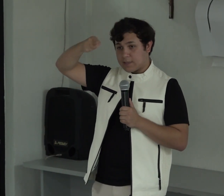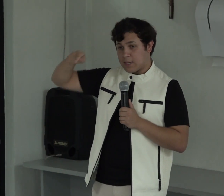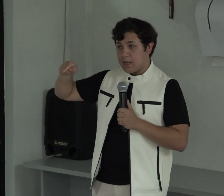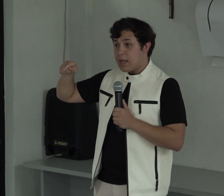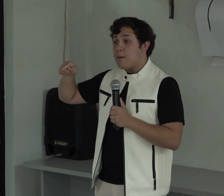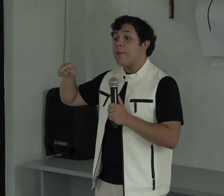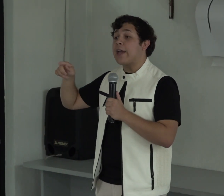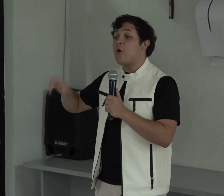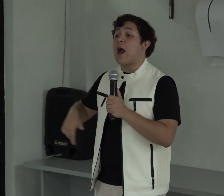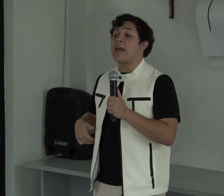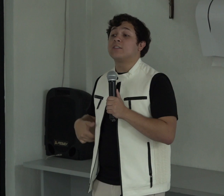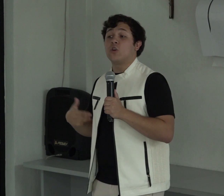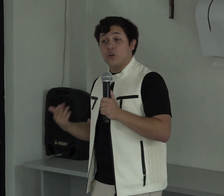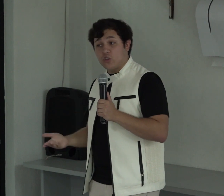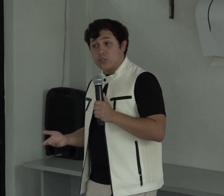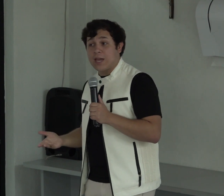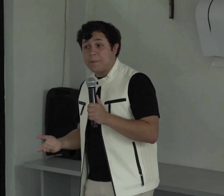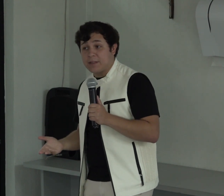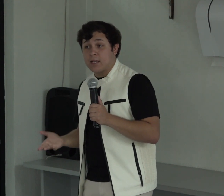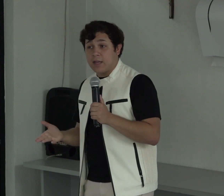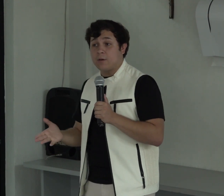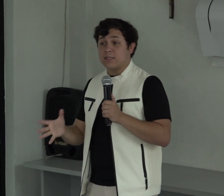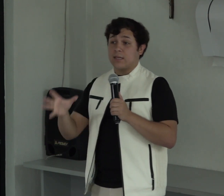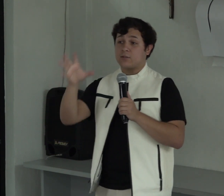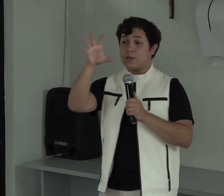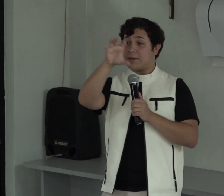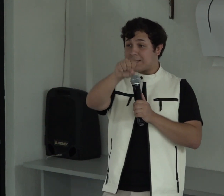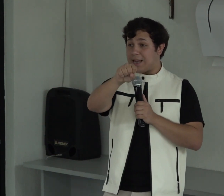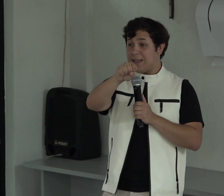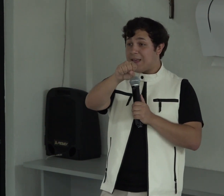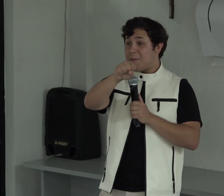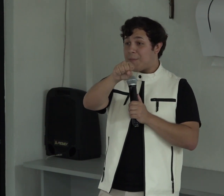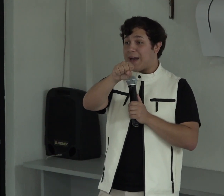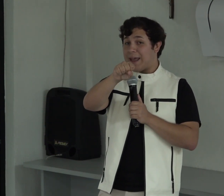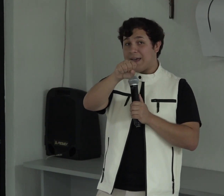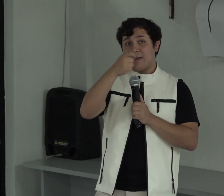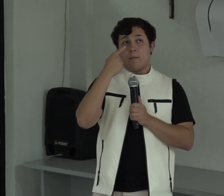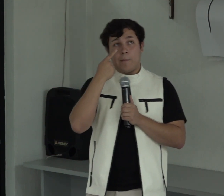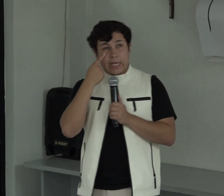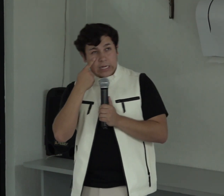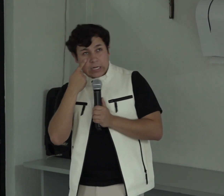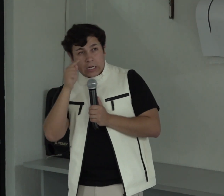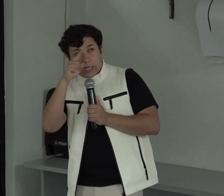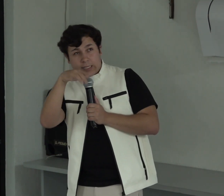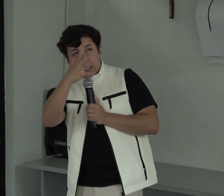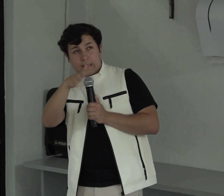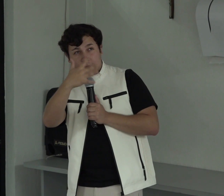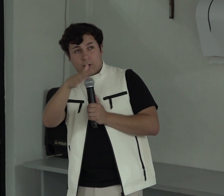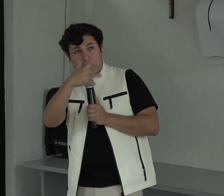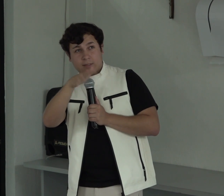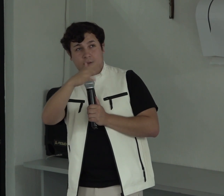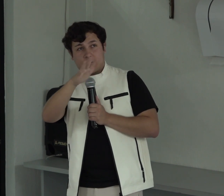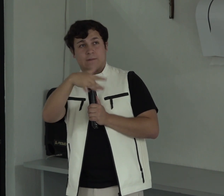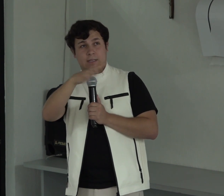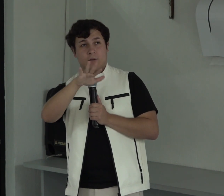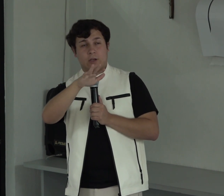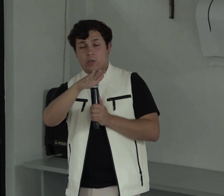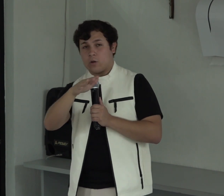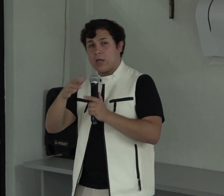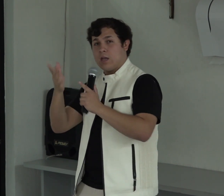universal, pero hay sordos que aprenden lengua de señas universal para ver, está haciendo lengua de señas universal, ok, lo